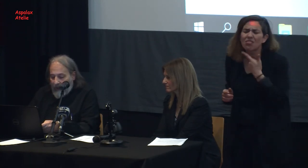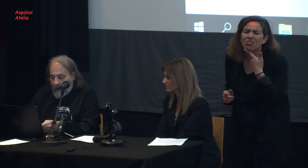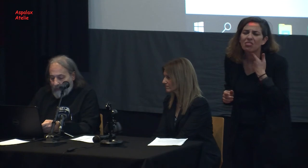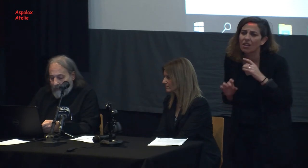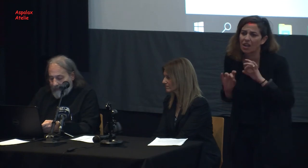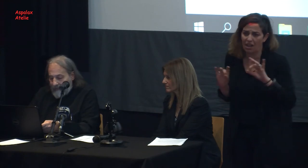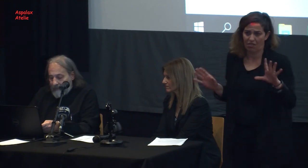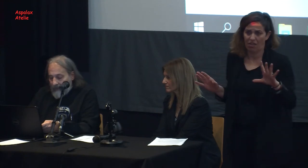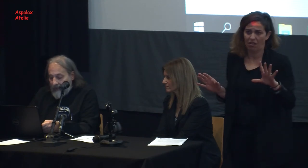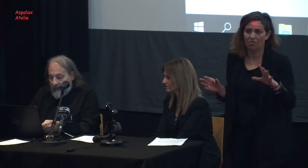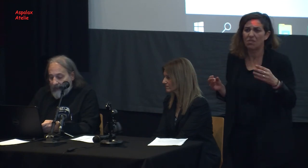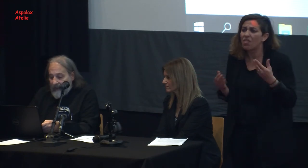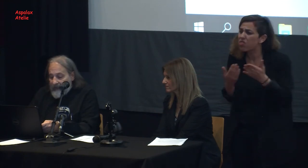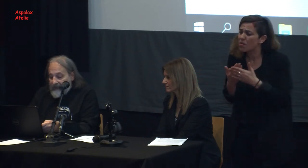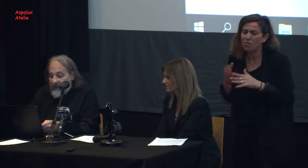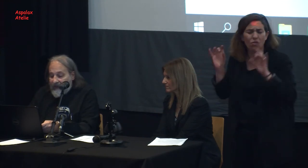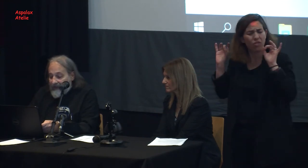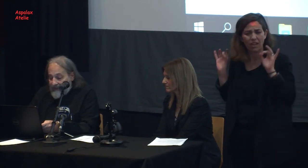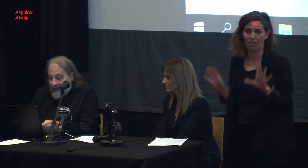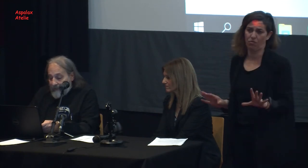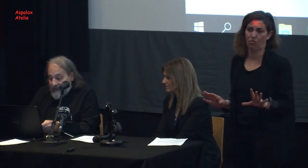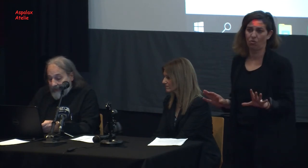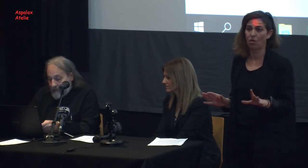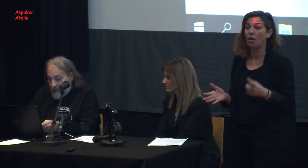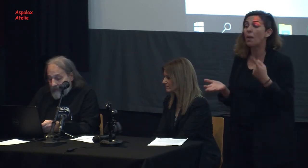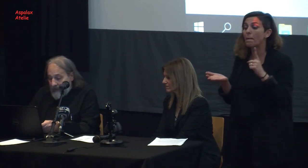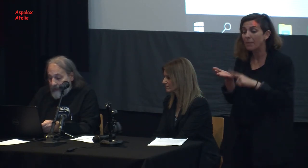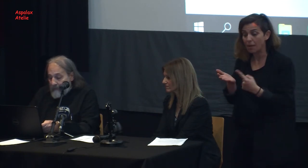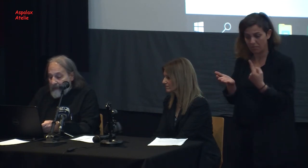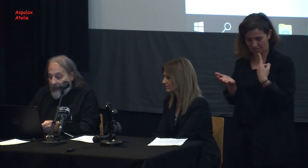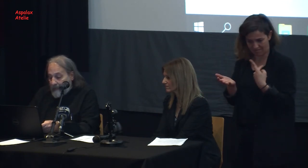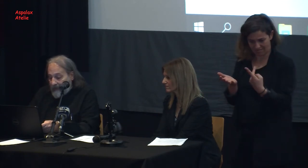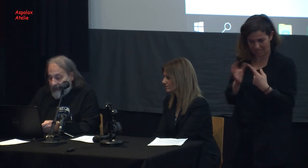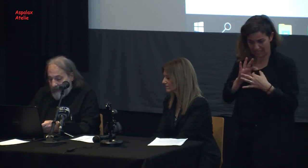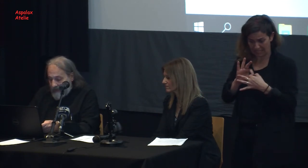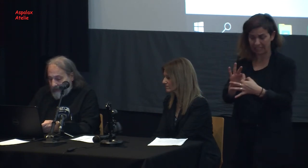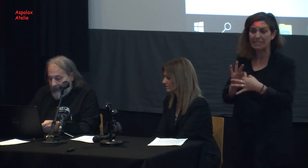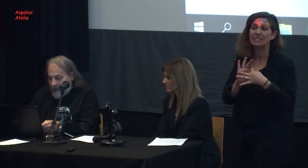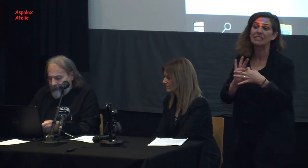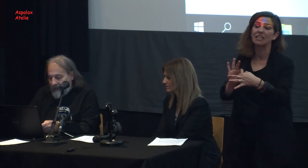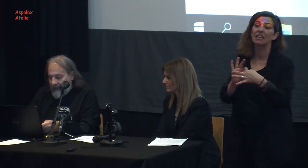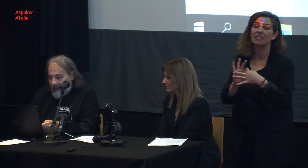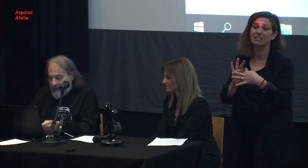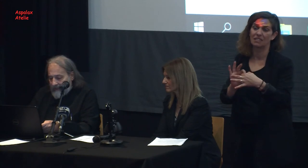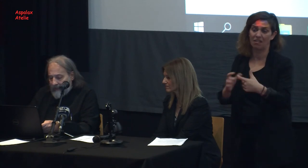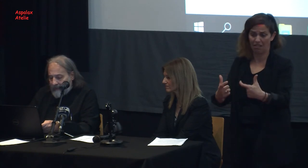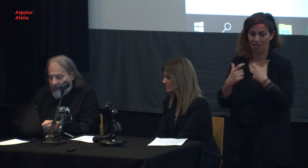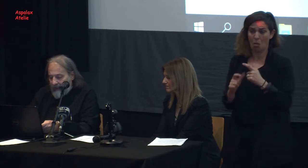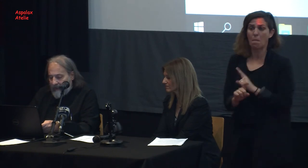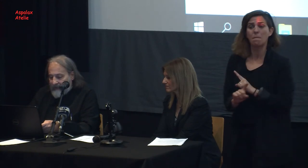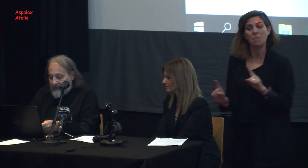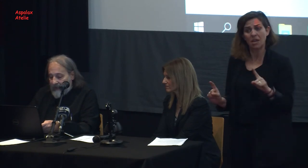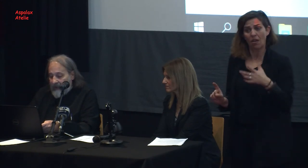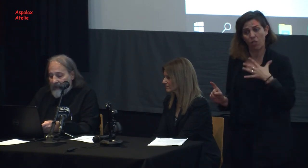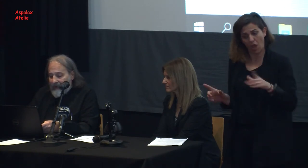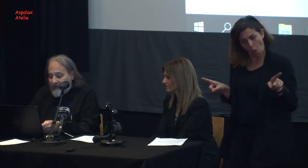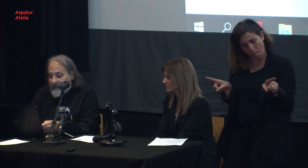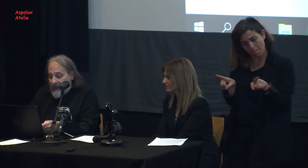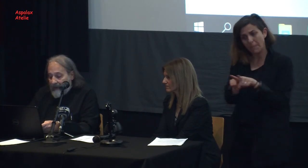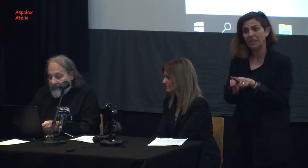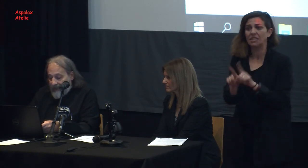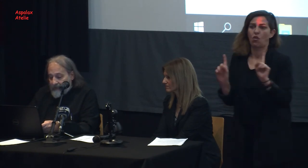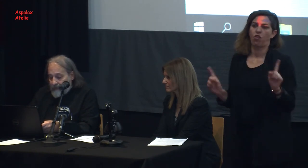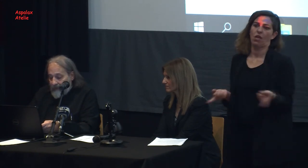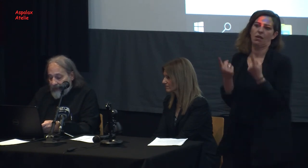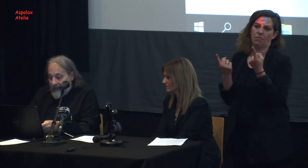για το καλό μου. Συνεργαστείτε μαζί μου. Μη με αποτυχίζετε από τη διαδικασία